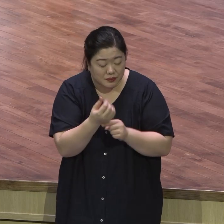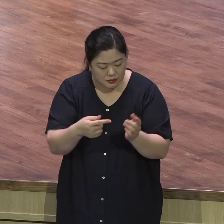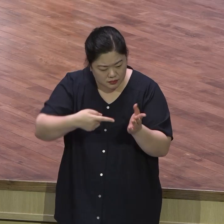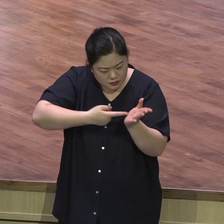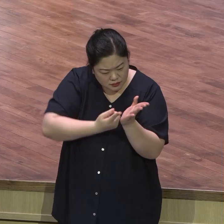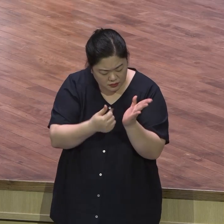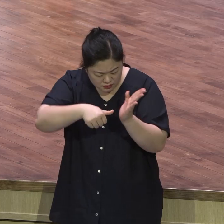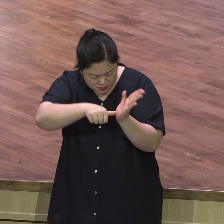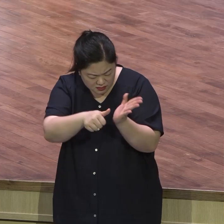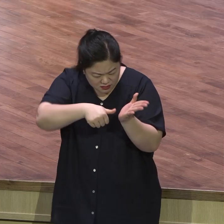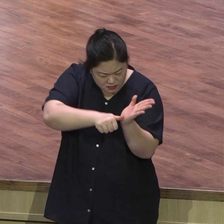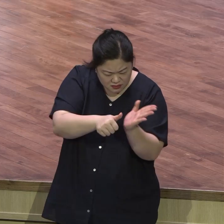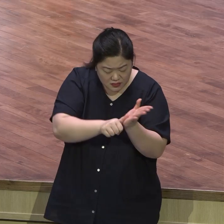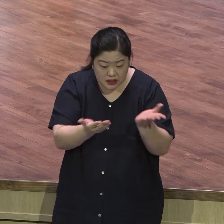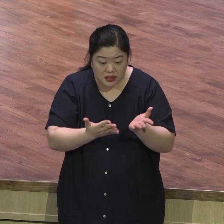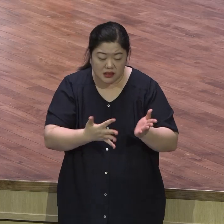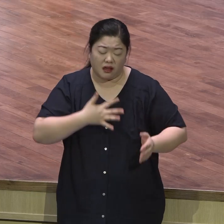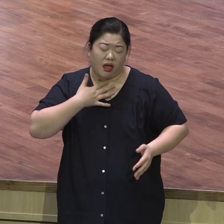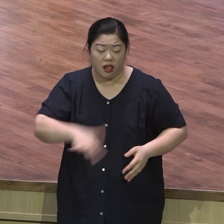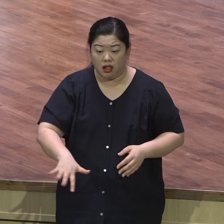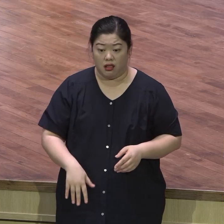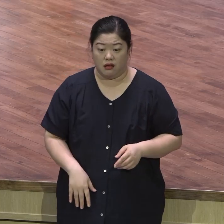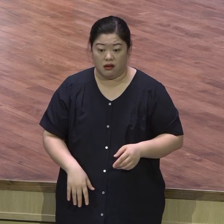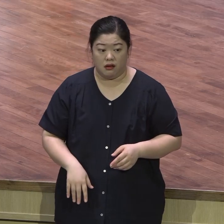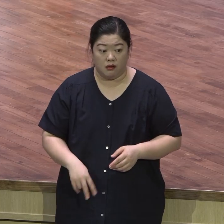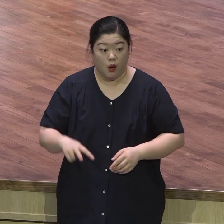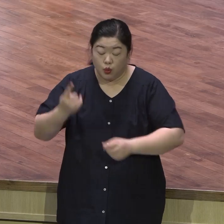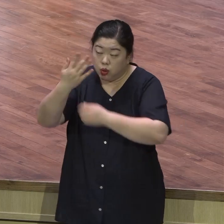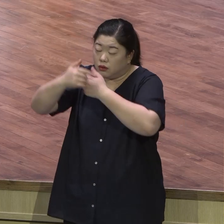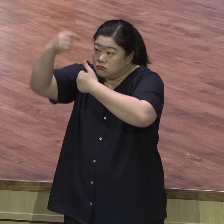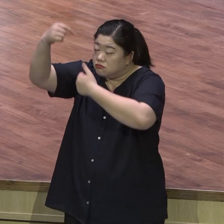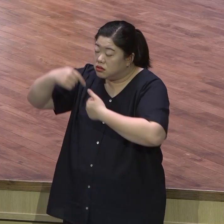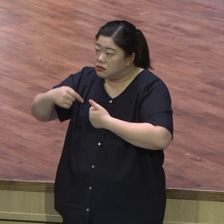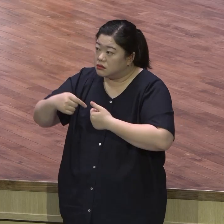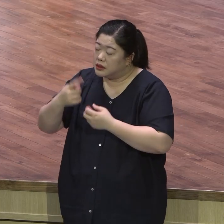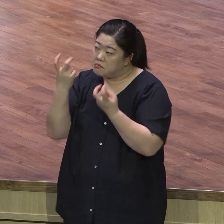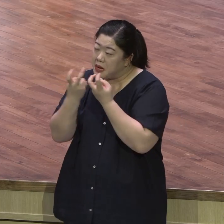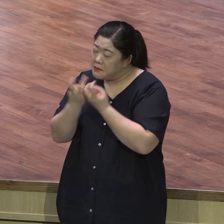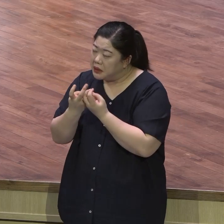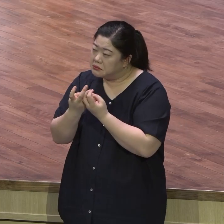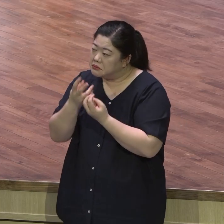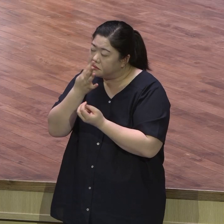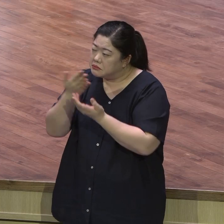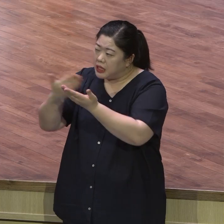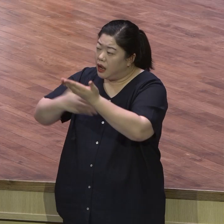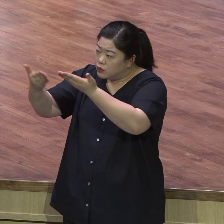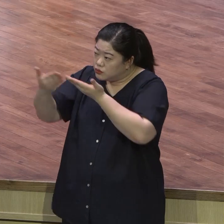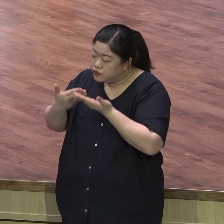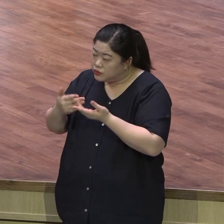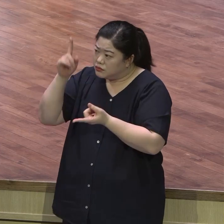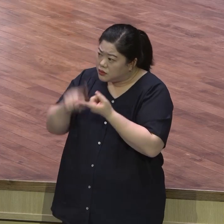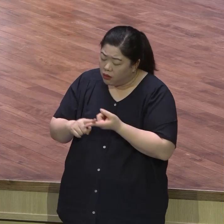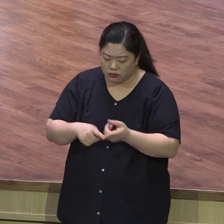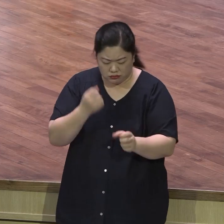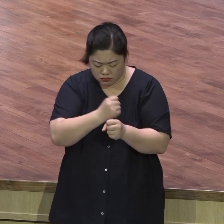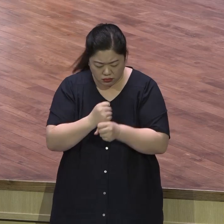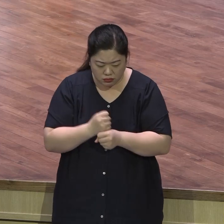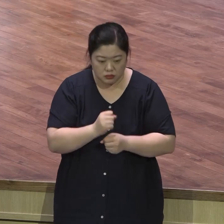준 거예요. 지금 시대가요 4차 산업 혁명 시대입니다. 과거의 패러담 이거 다 이제는